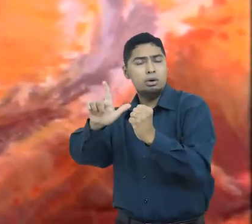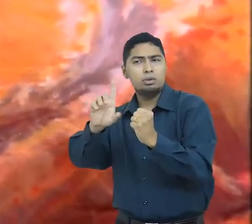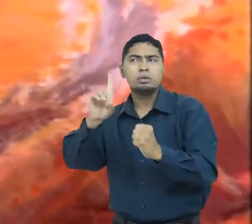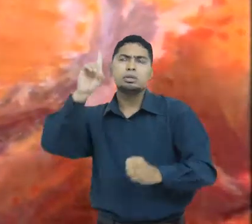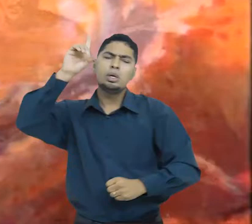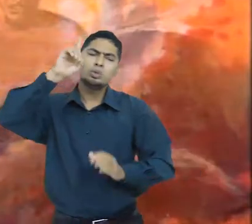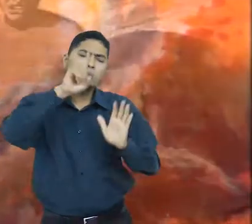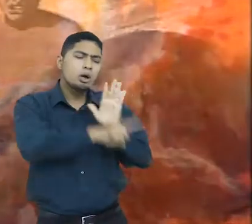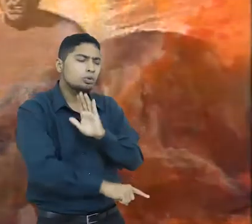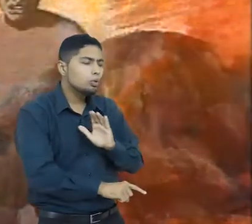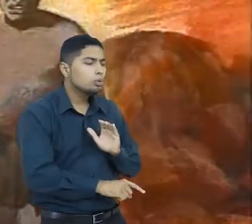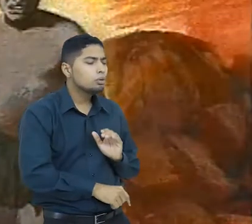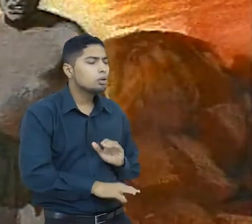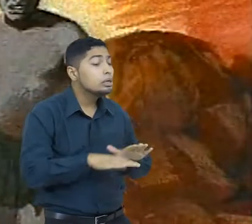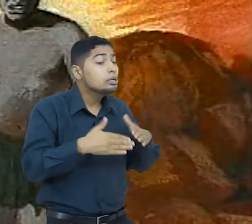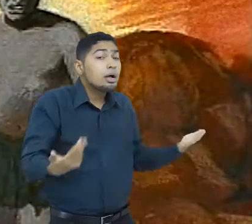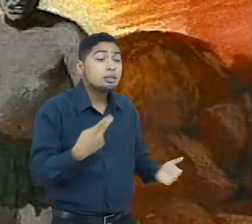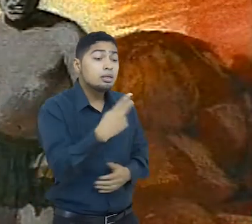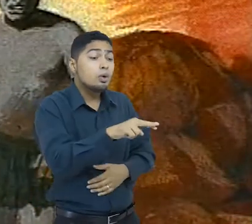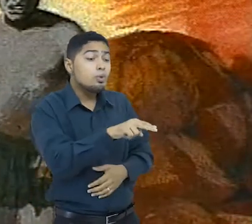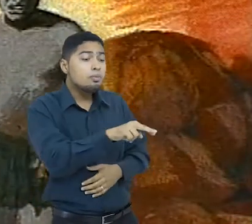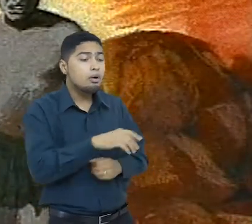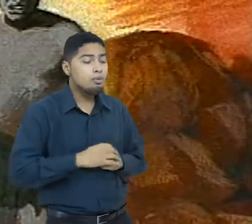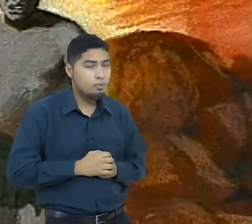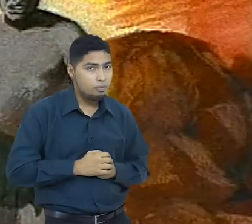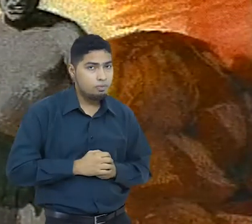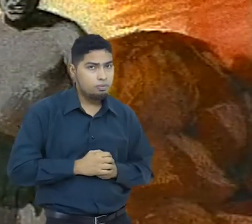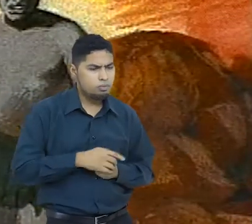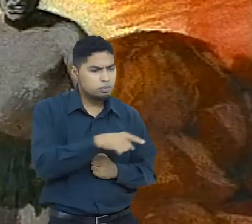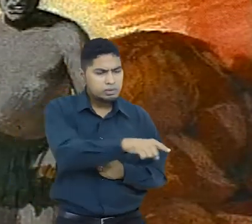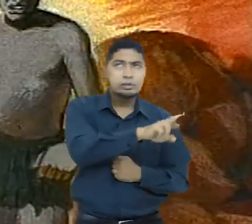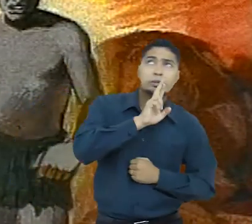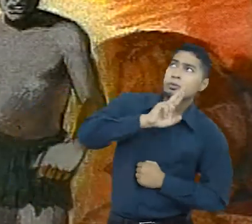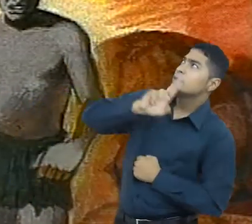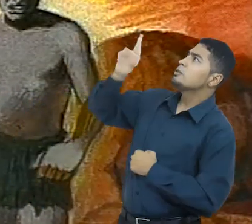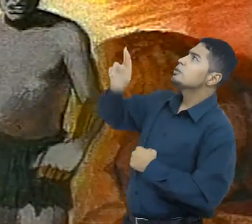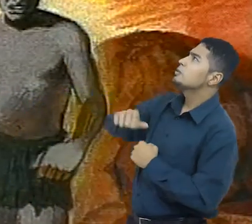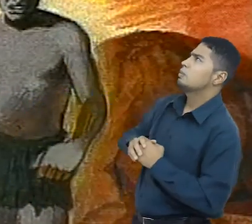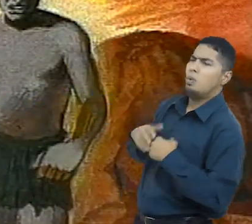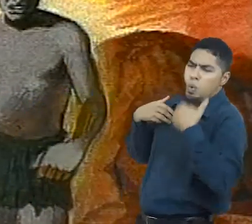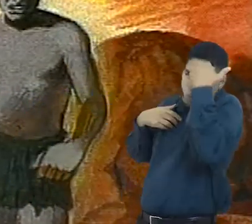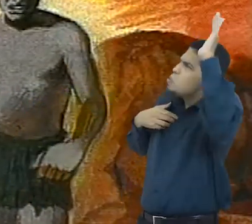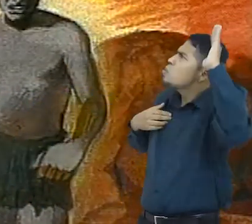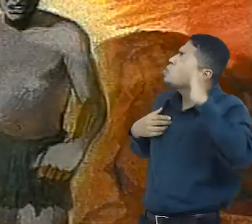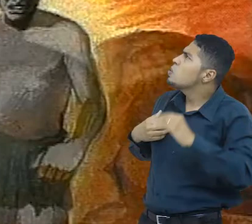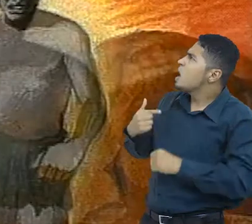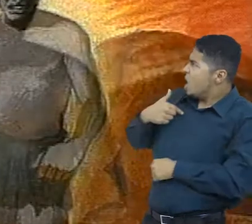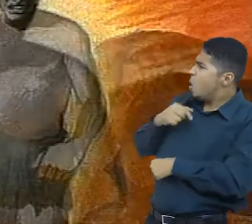Deus perguntou a Caim: Onde está o seu irmão? Caim respondeu: Não sei, por